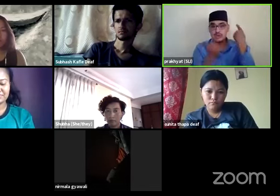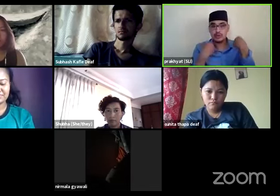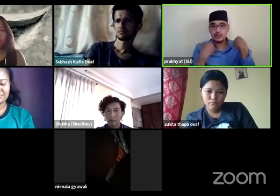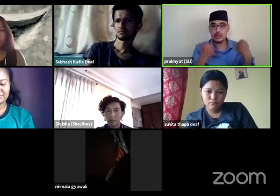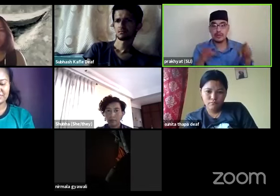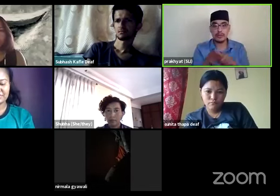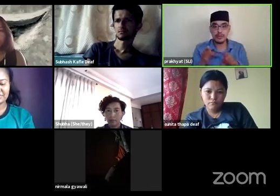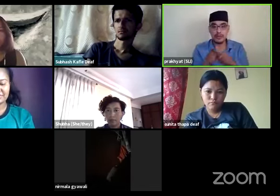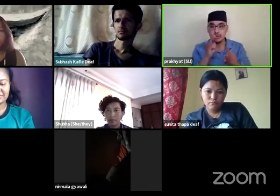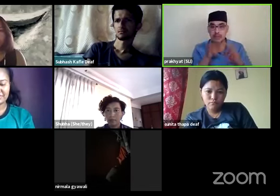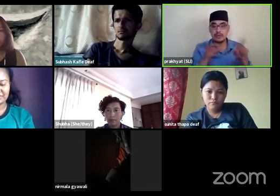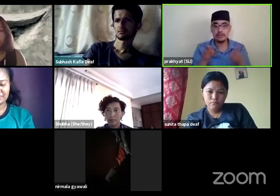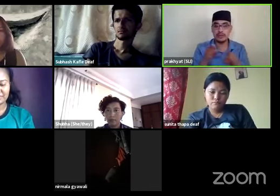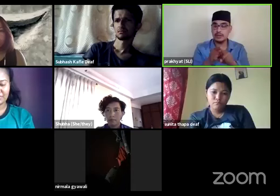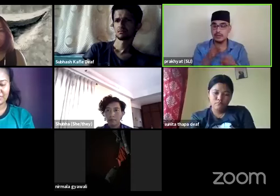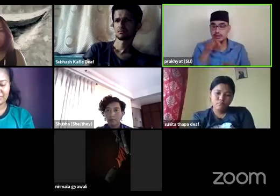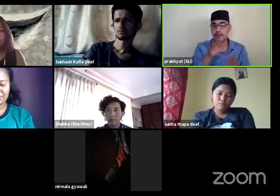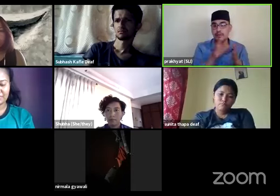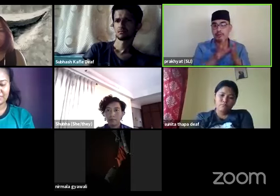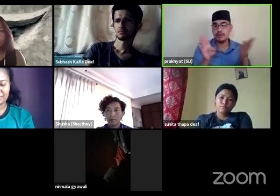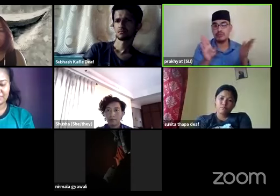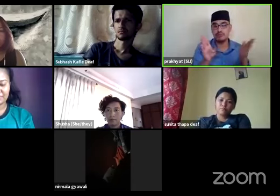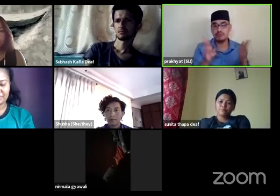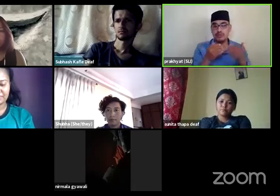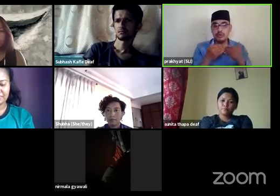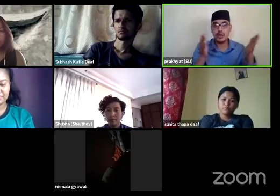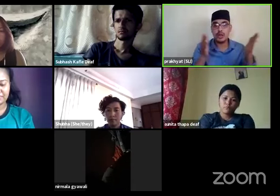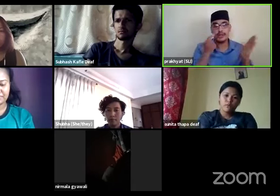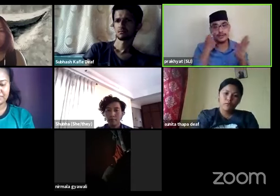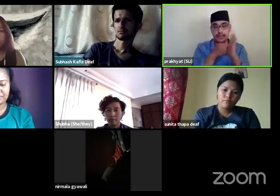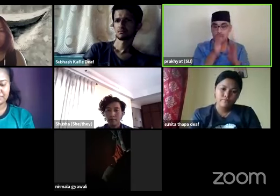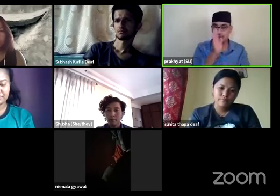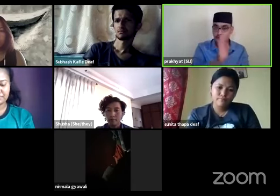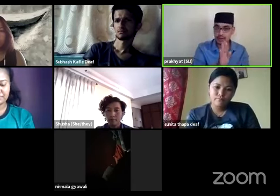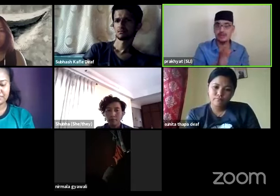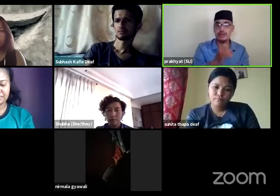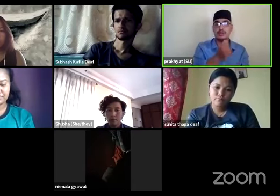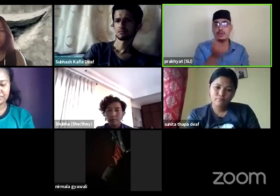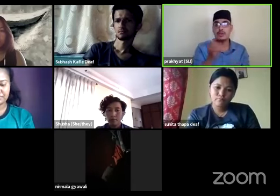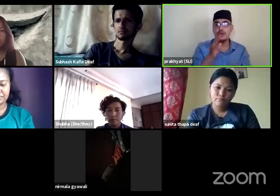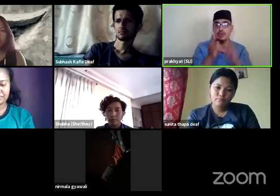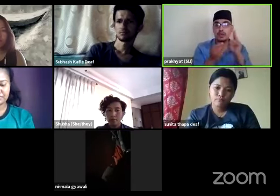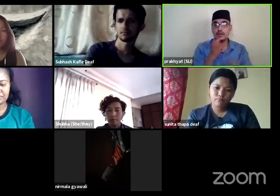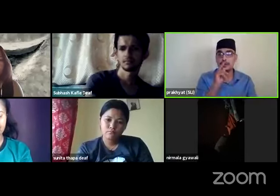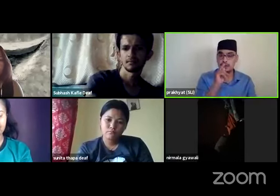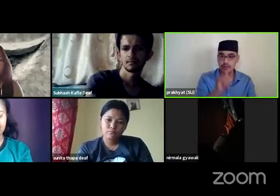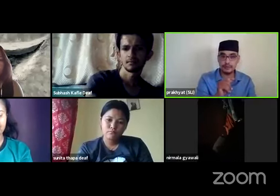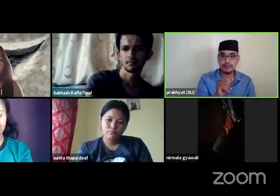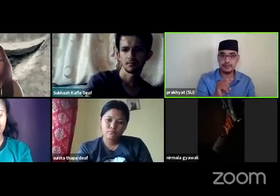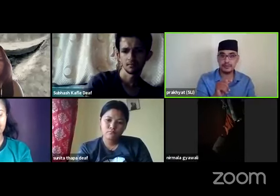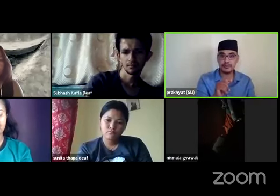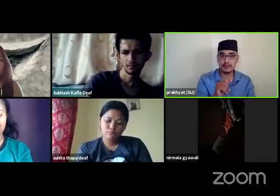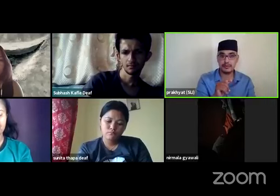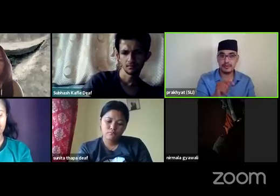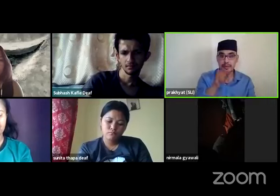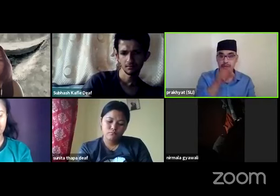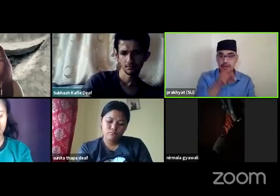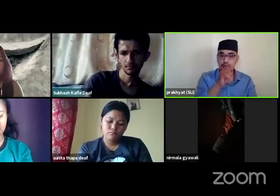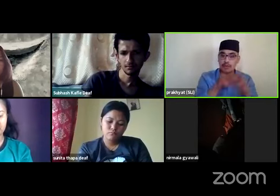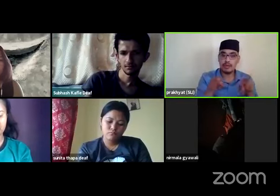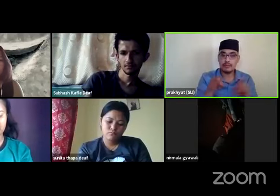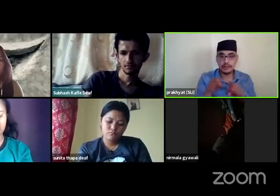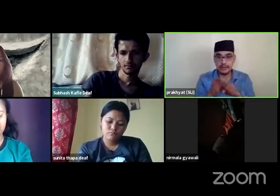गर्दाखेरि भन्ने किसिमको कुराहरू चाहिँ यसले एकदम छलङ्ग देखाएको छ र अब अर्को कुरा चाहिँ के हो भन्दाखेरि चाहिँ यस्ता कुराहरू चाहिँ